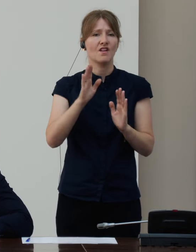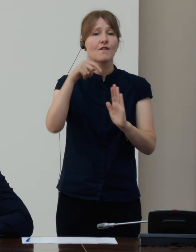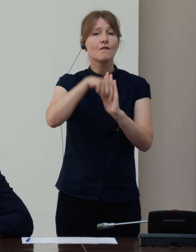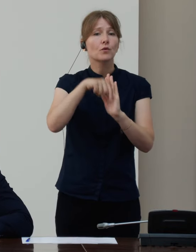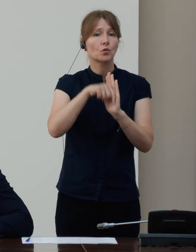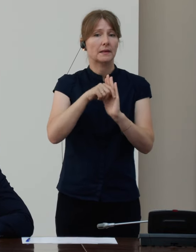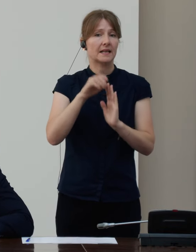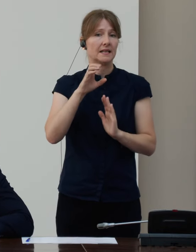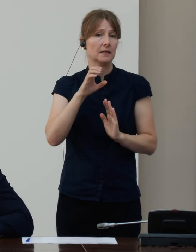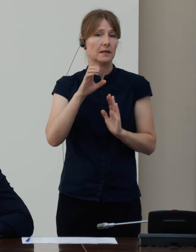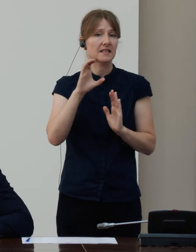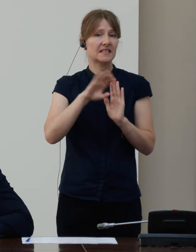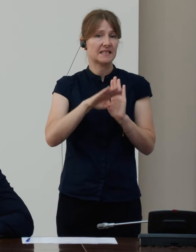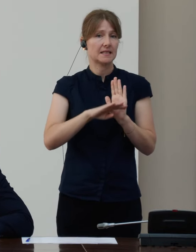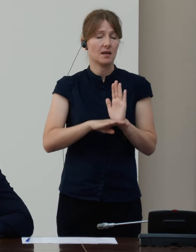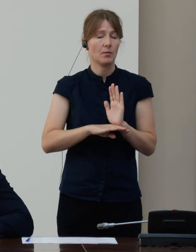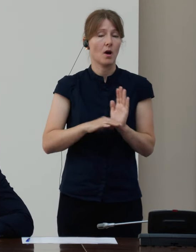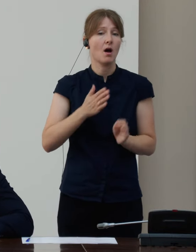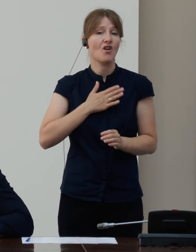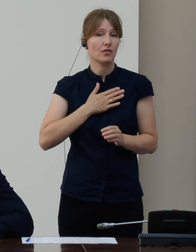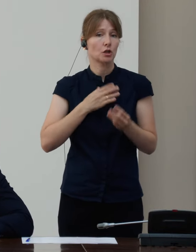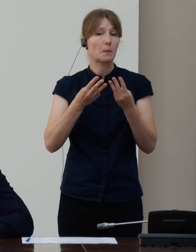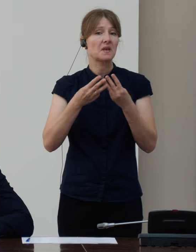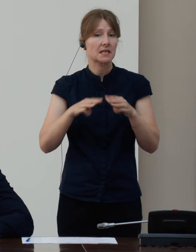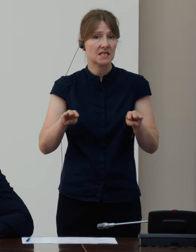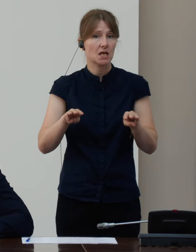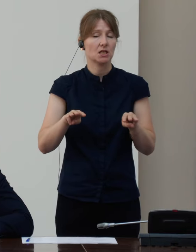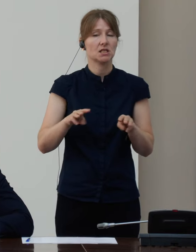sistemului. Deci, noi în cadrul Ministerului avem